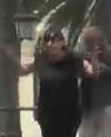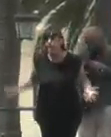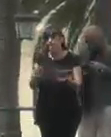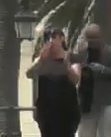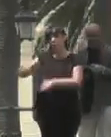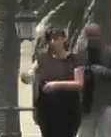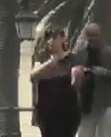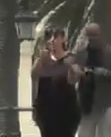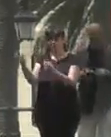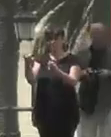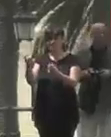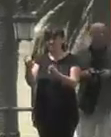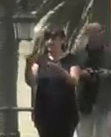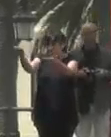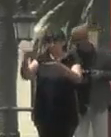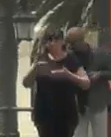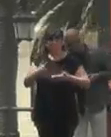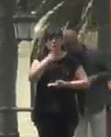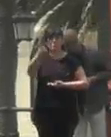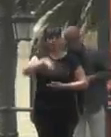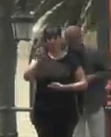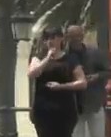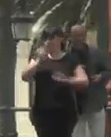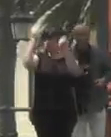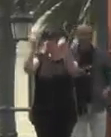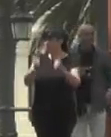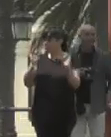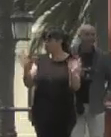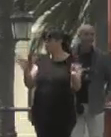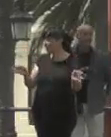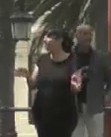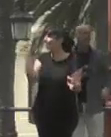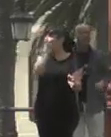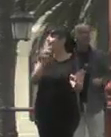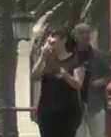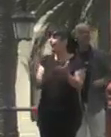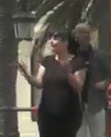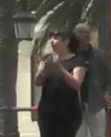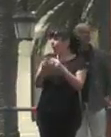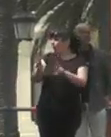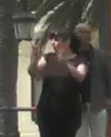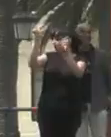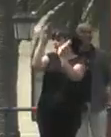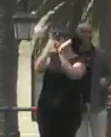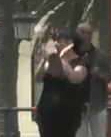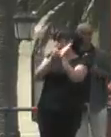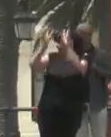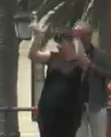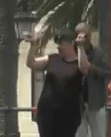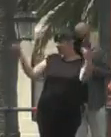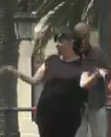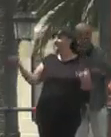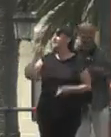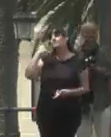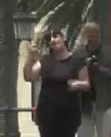empujón. ¿Me ayudáis, que he visto que cantáis muy bien? ¿Qué no cantaríais conmigo a la valenciana? Venga,